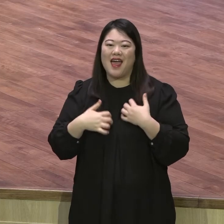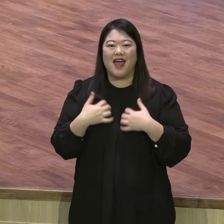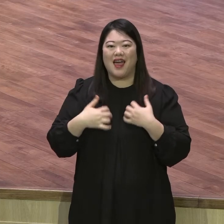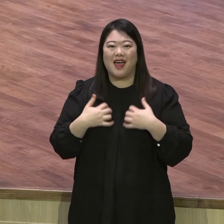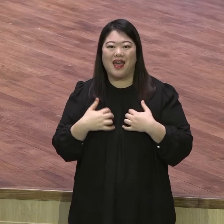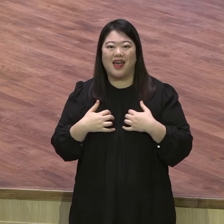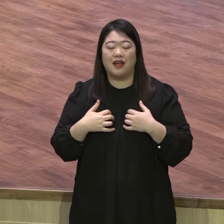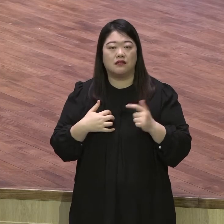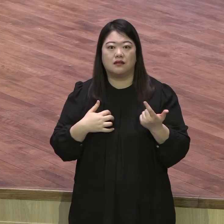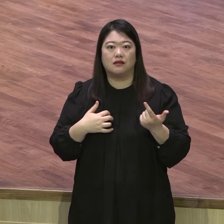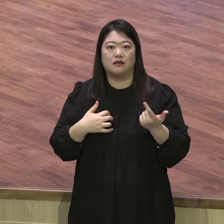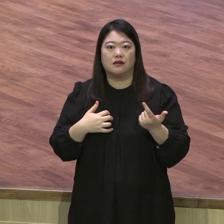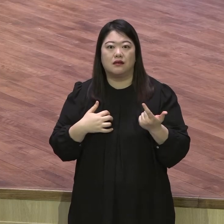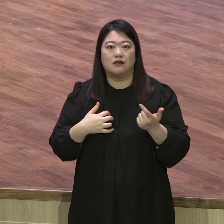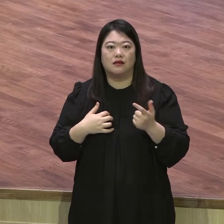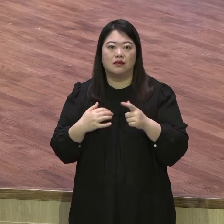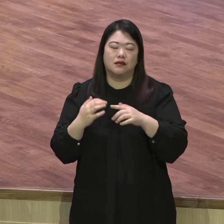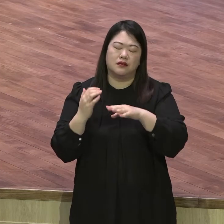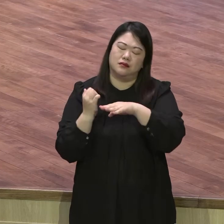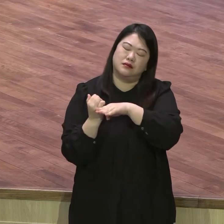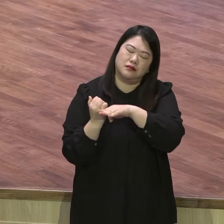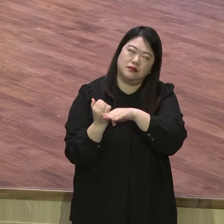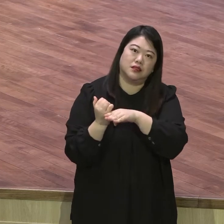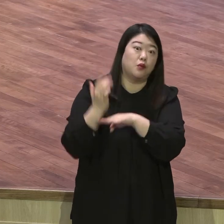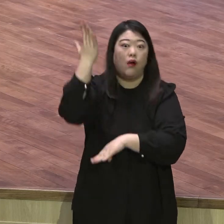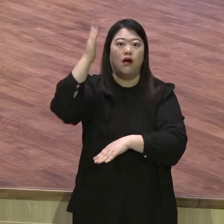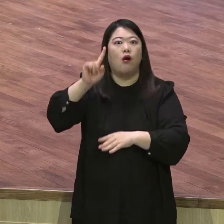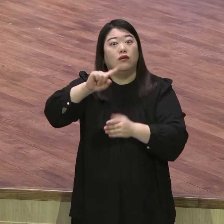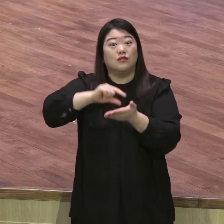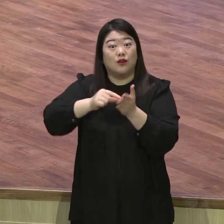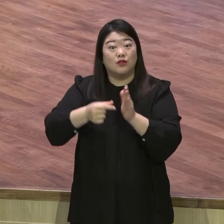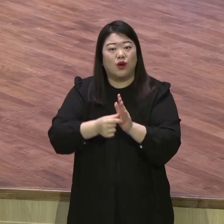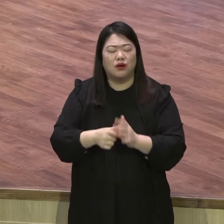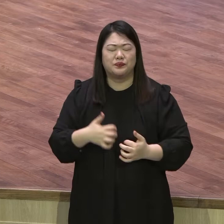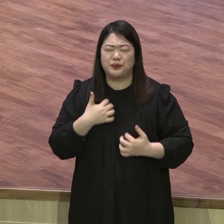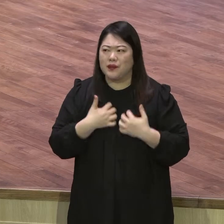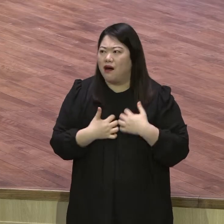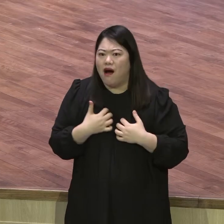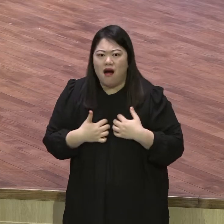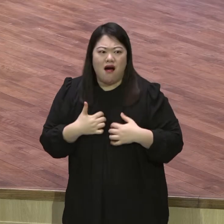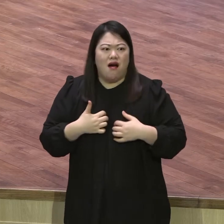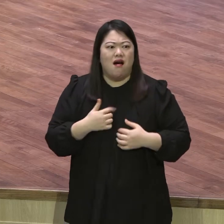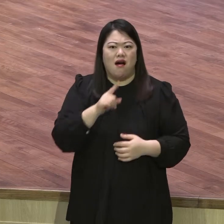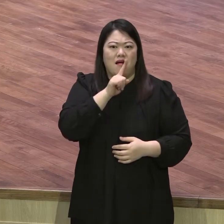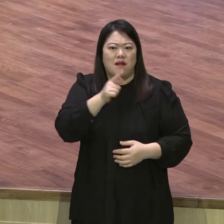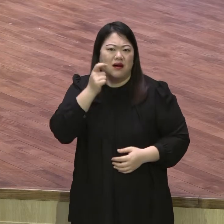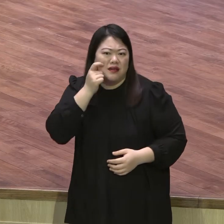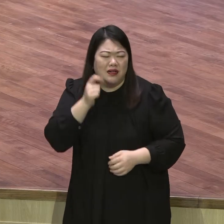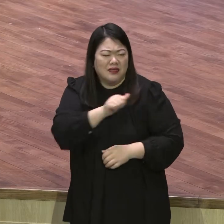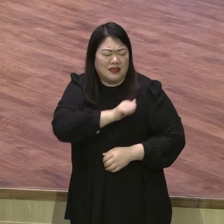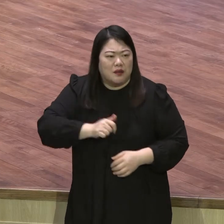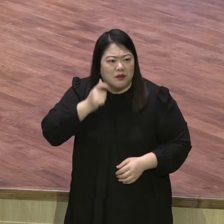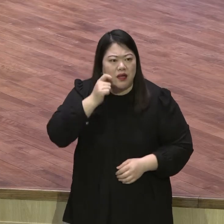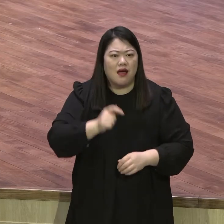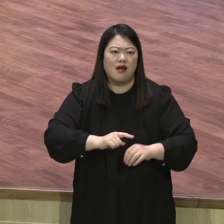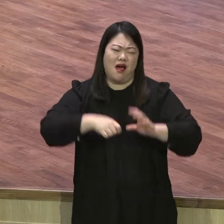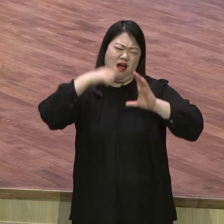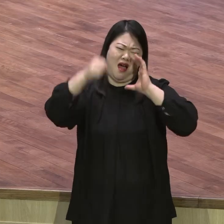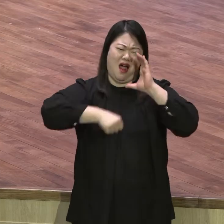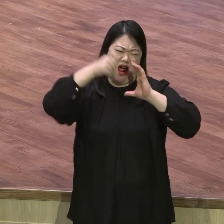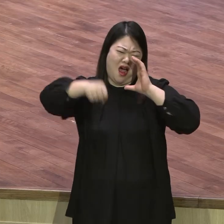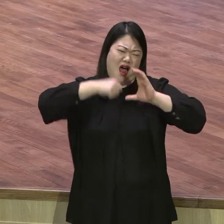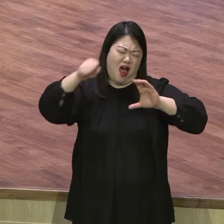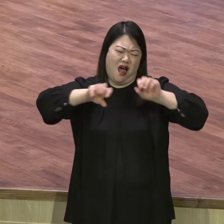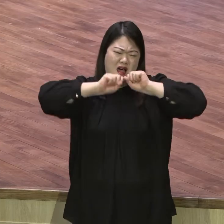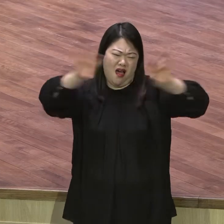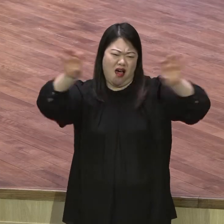아니에요. 이것이 어느 정도 즐거움이냐? 자랑하고 싶은 정도의 즐거움. 자랑, 그냥